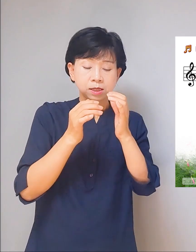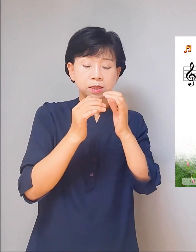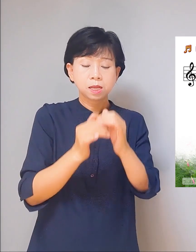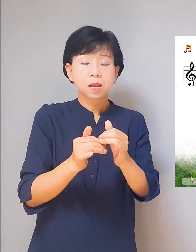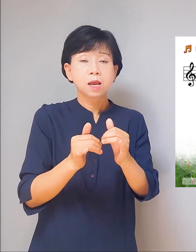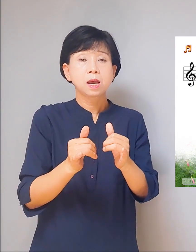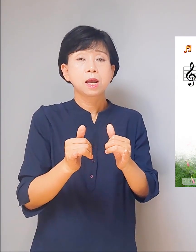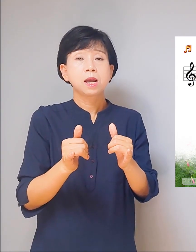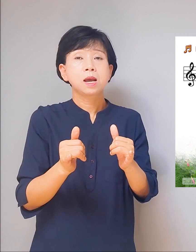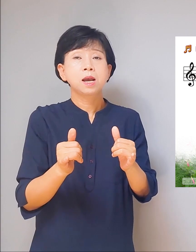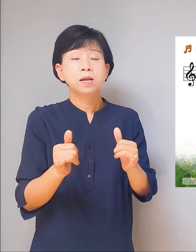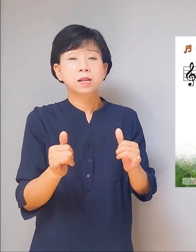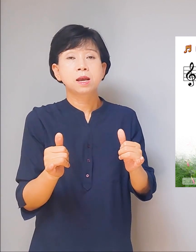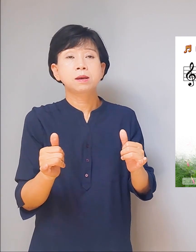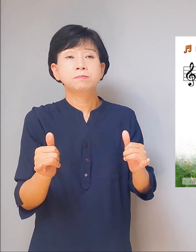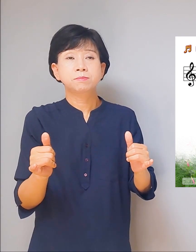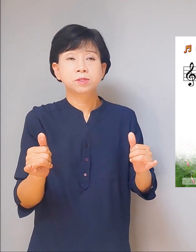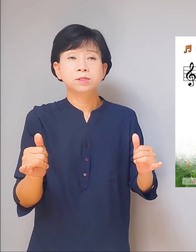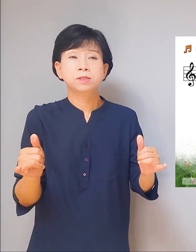시달리는